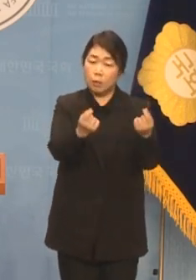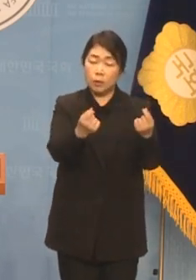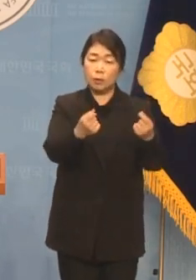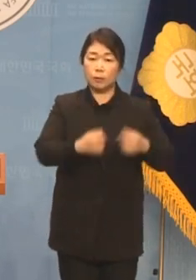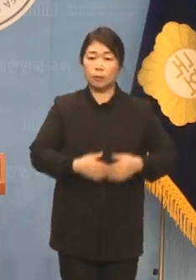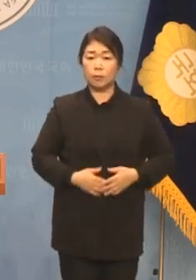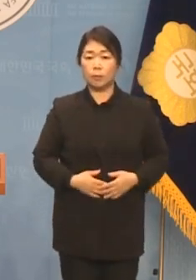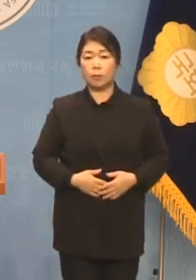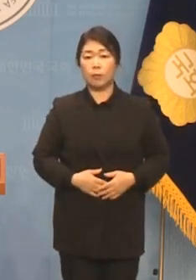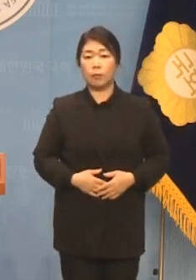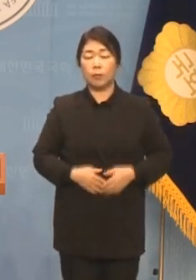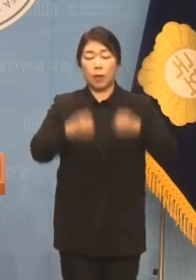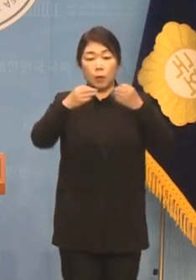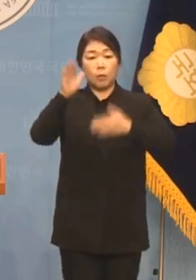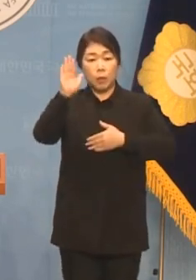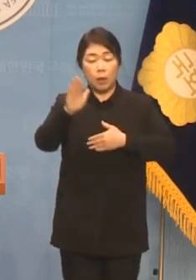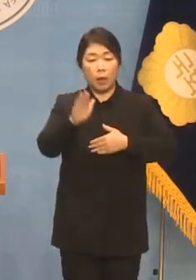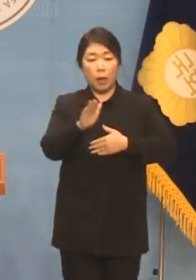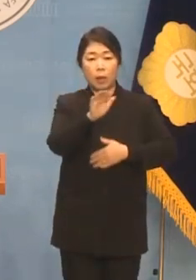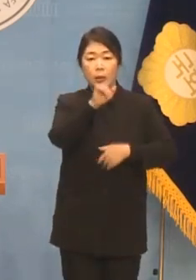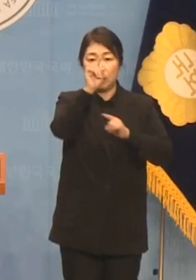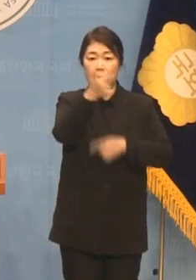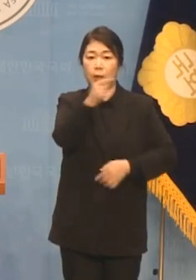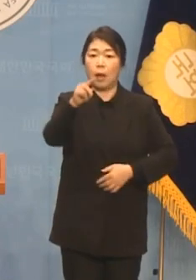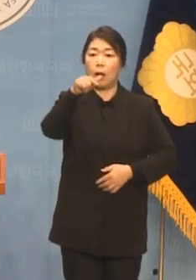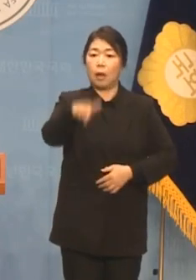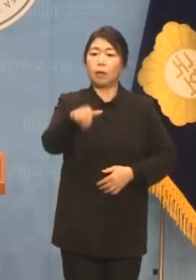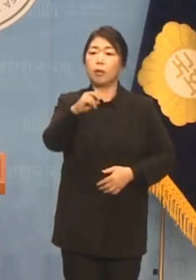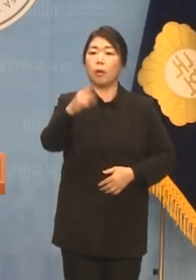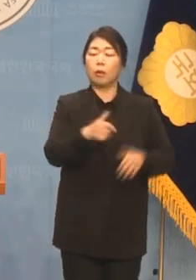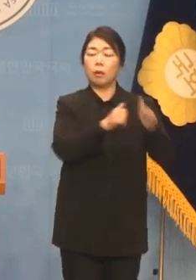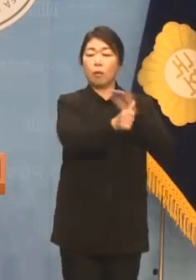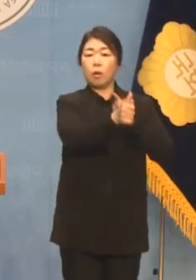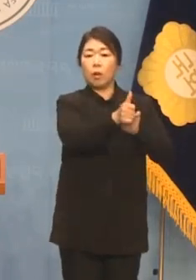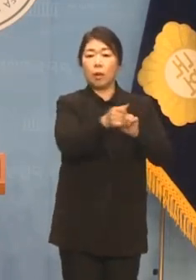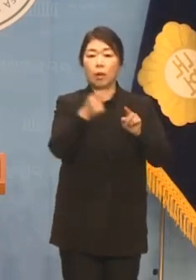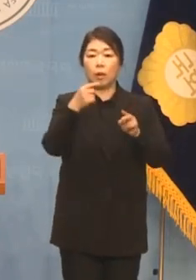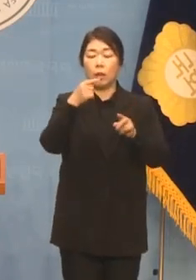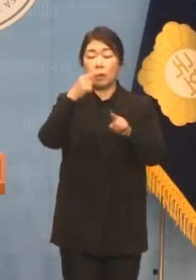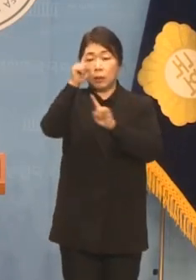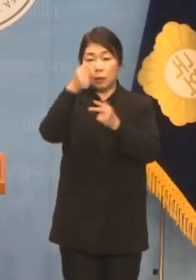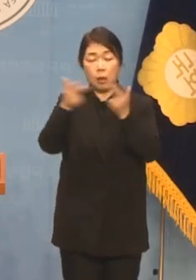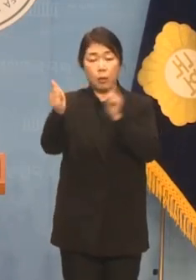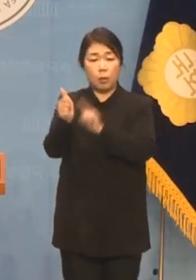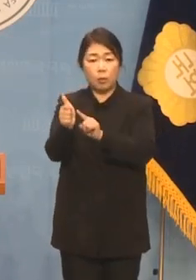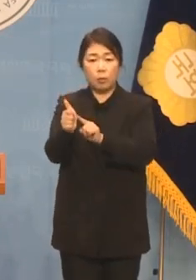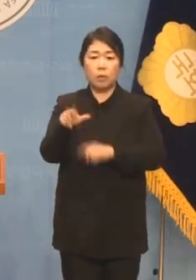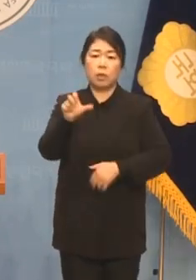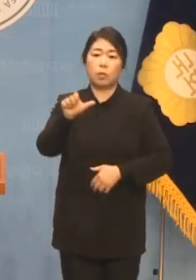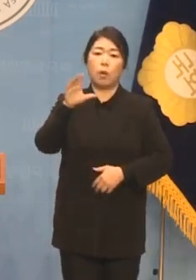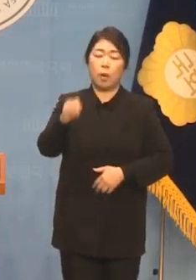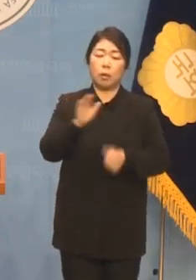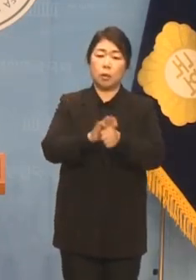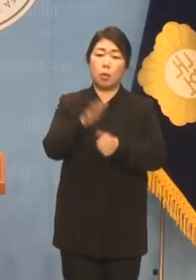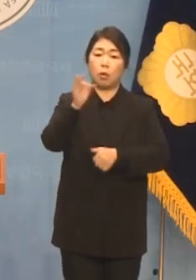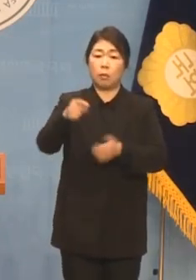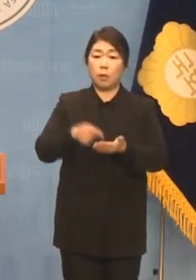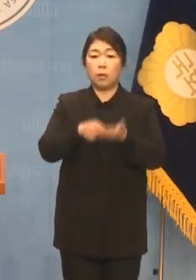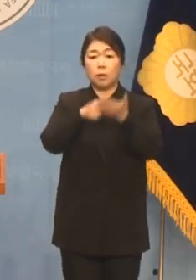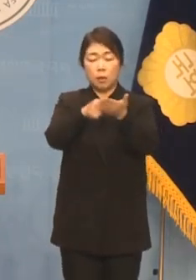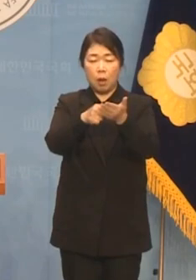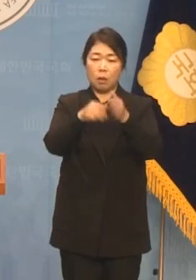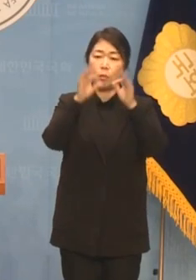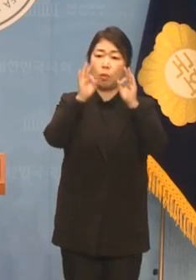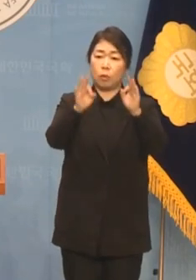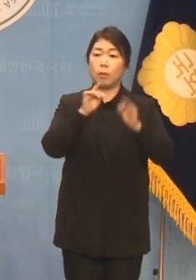진보정당들입니다 새로운 미래 이낙연 대표가 더불어민주당 이재명 대표의 25만원 민생회복 지원금 제한을